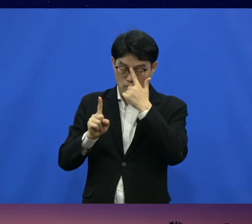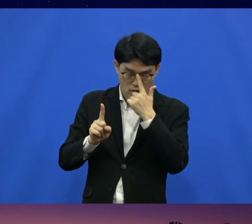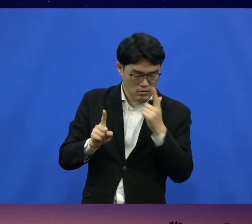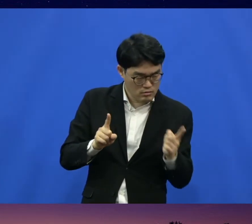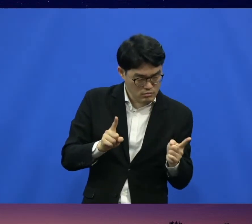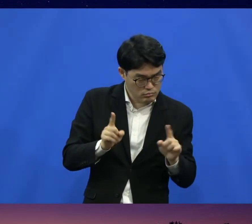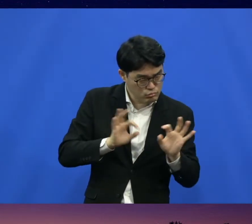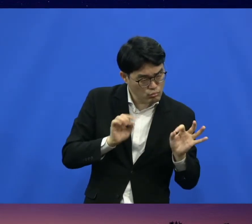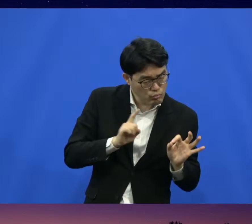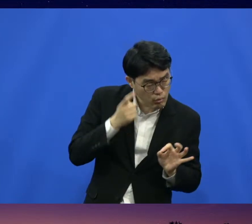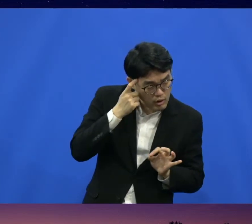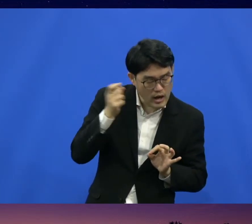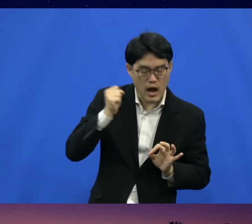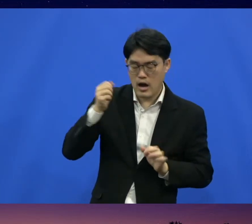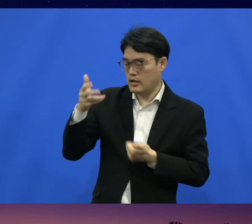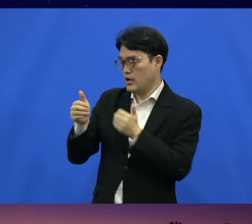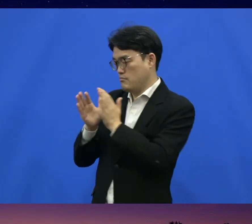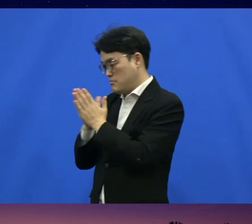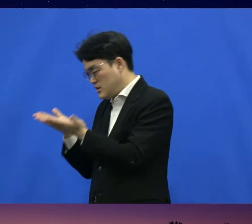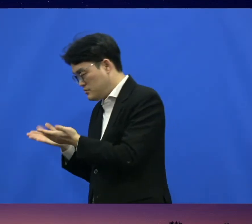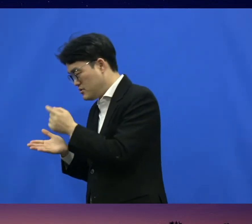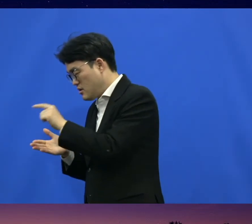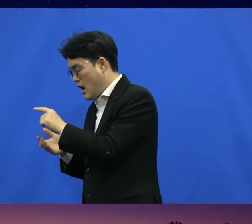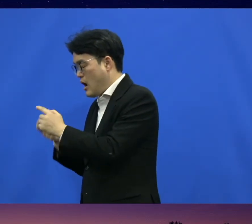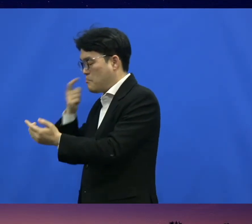원인을 말씀에서 찾아내야 된다는 거예요.